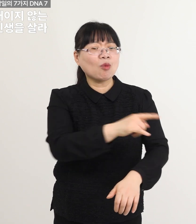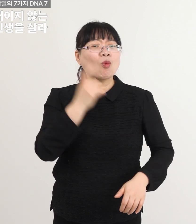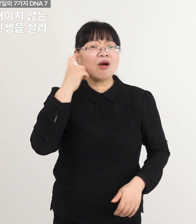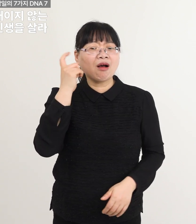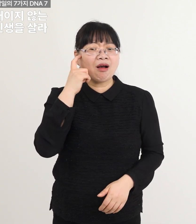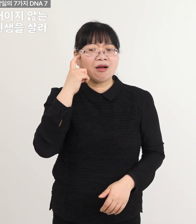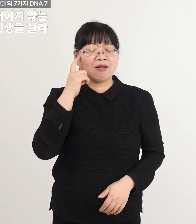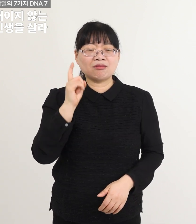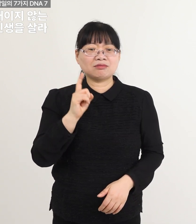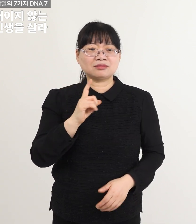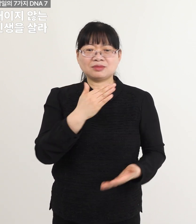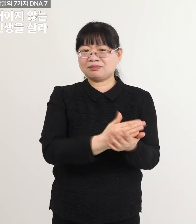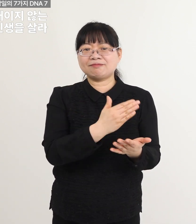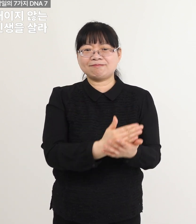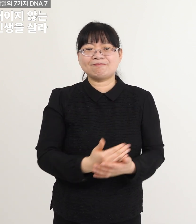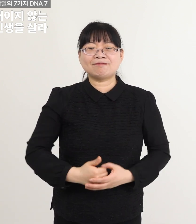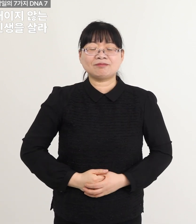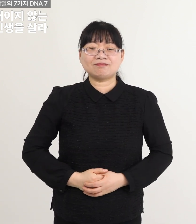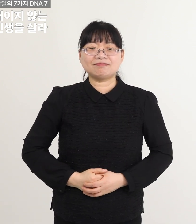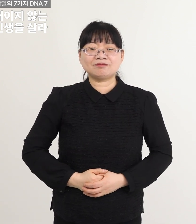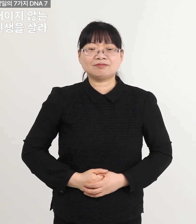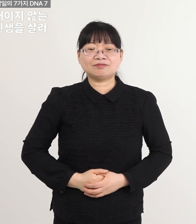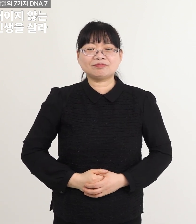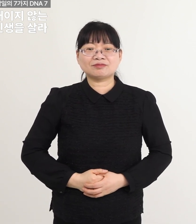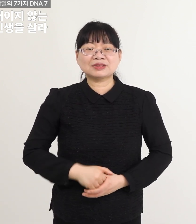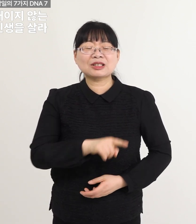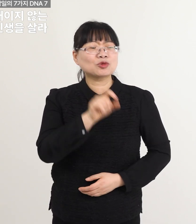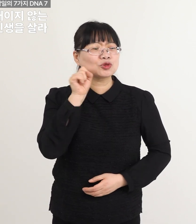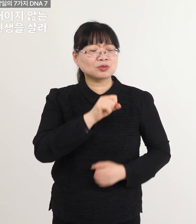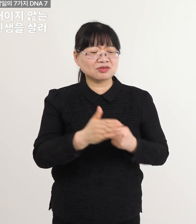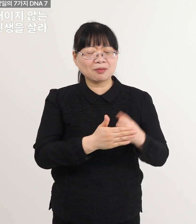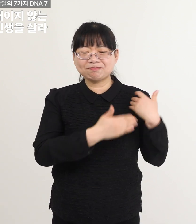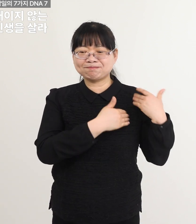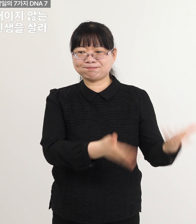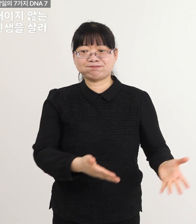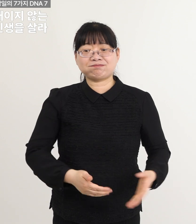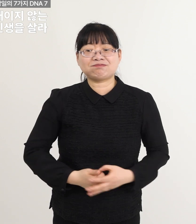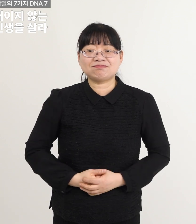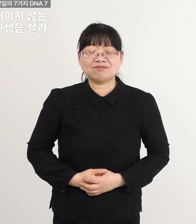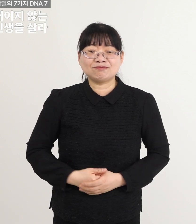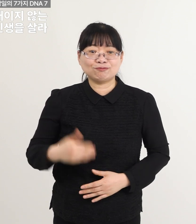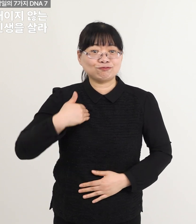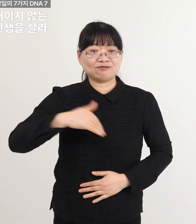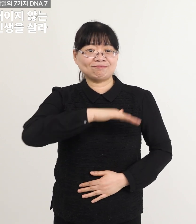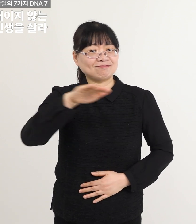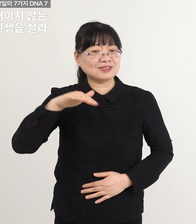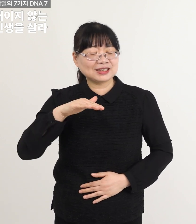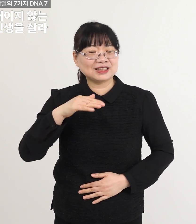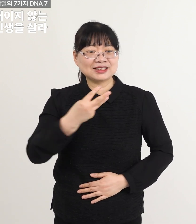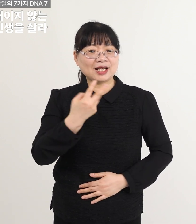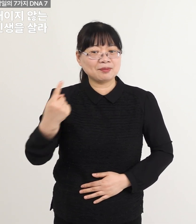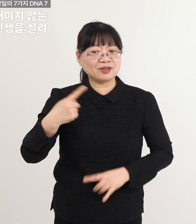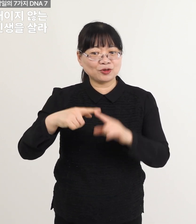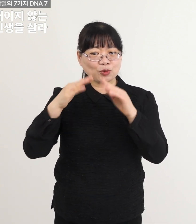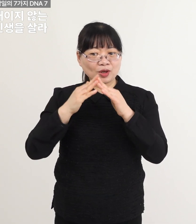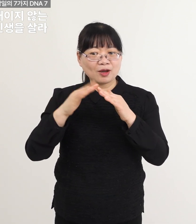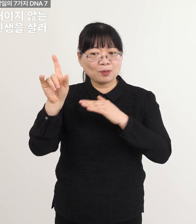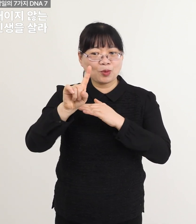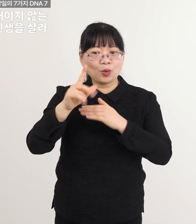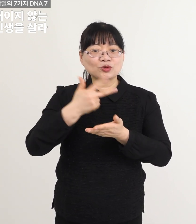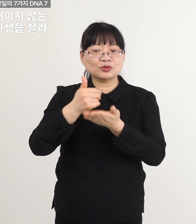그래? 이러지 마세요. 그럼 그 사람은 그게 취미니까 그냥 냅두세요 그냥. 우리는 삼일교회는